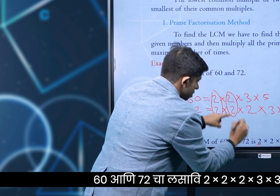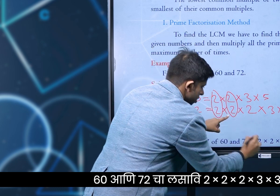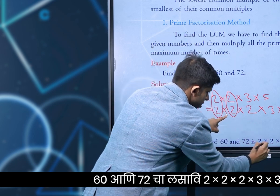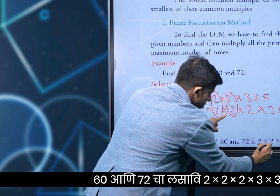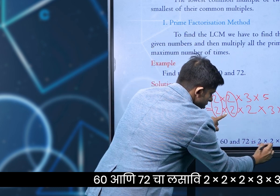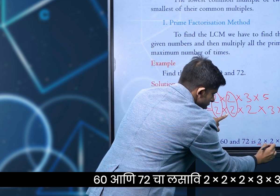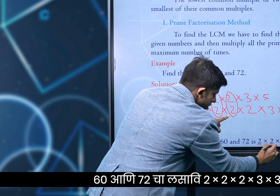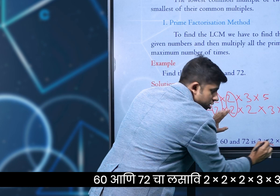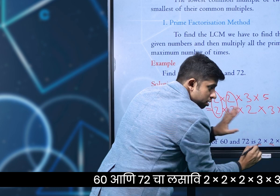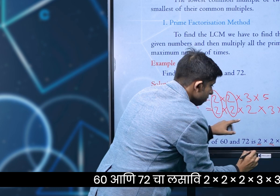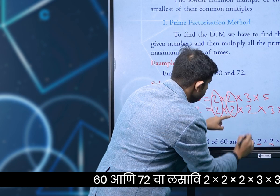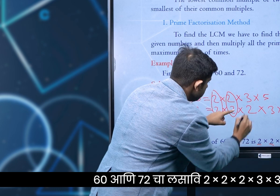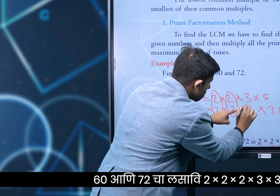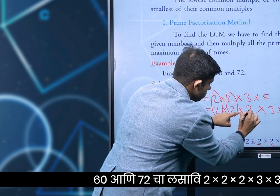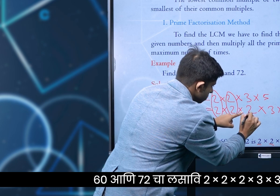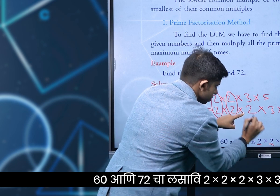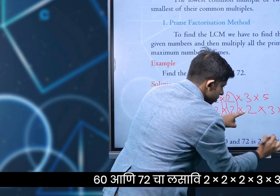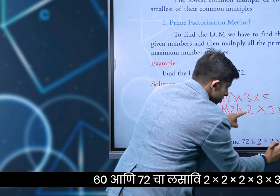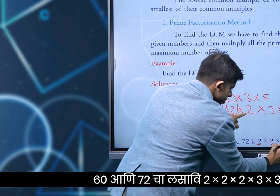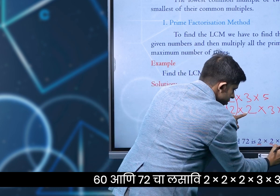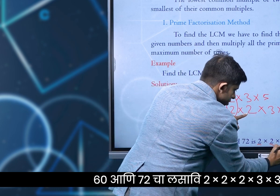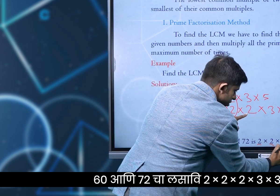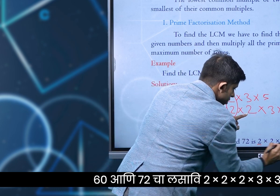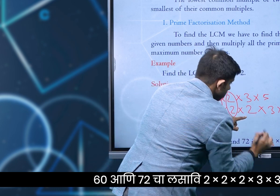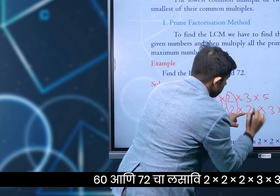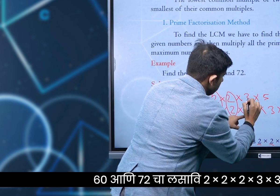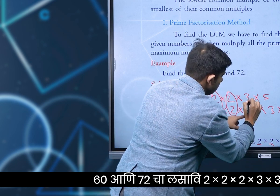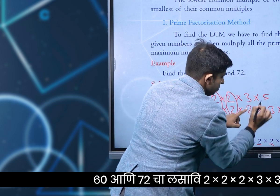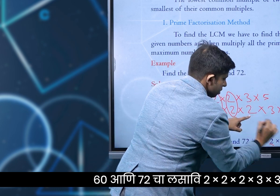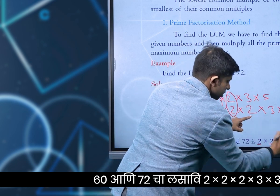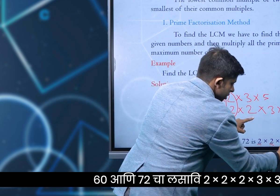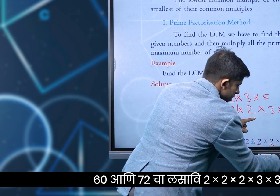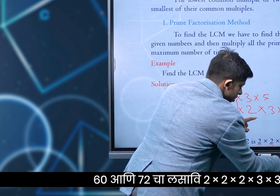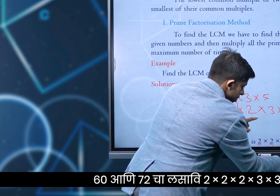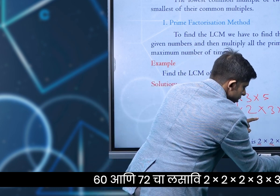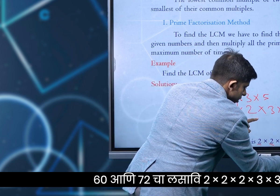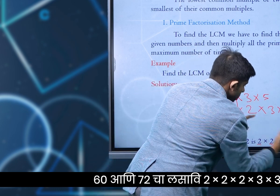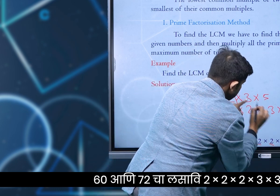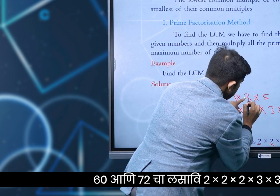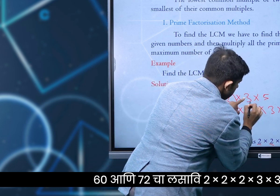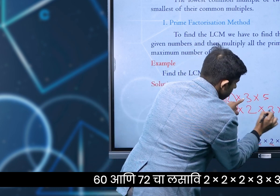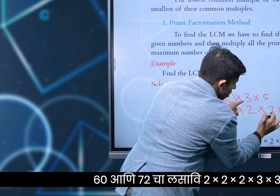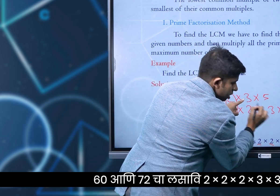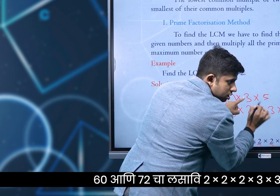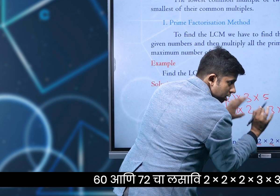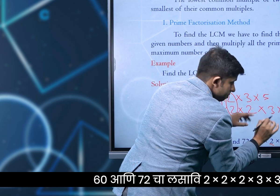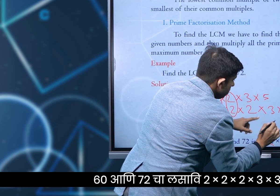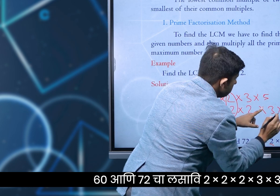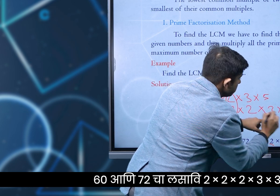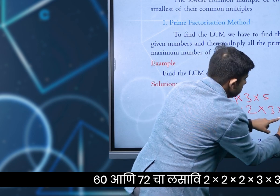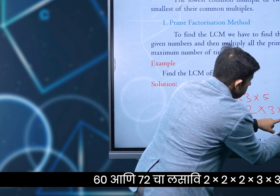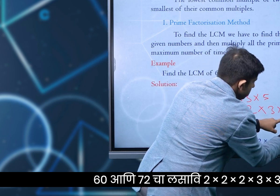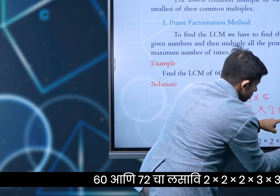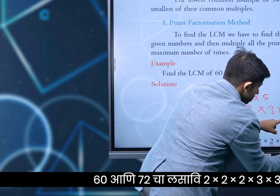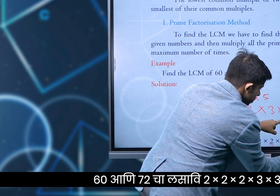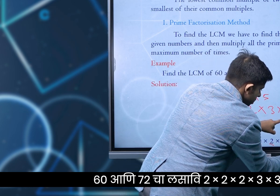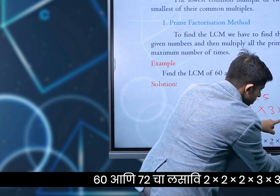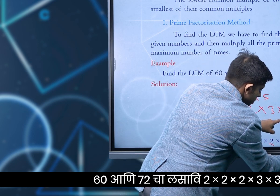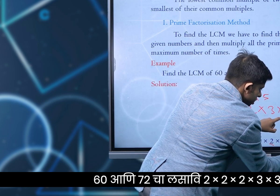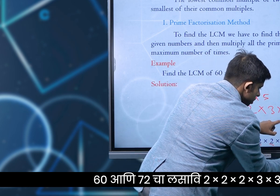60 आणि 72चा लसावी 2 गुणिले 2 गुणिले 2 गुणिले 3 गुणिले 3 गुणिले 5 बरोबर 360